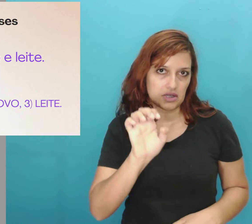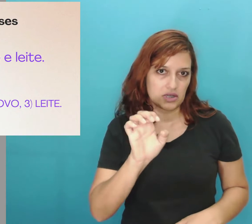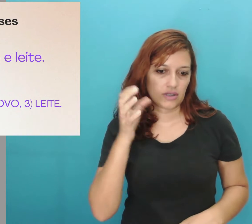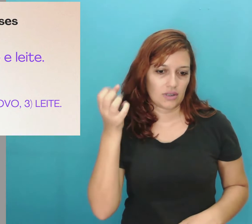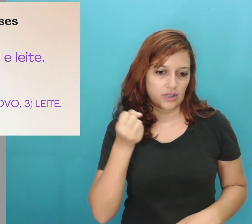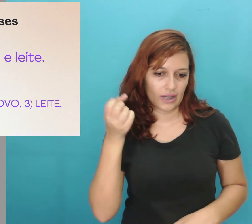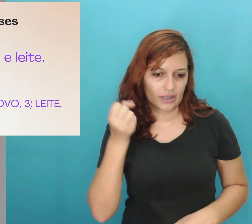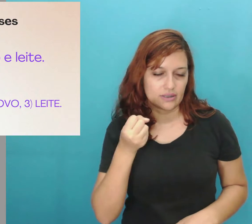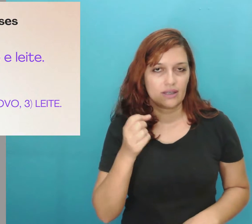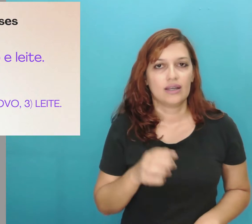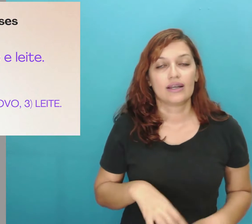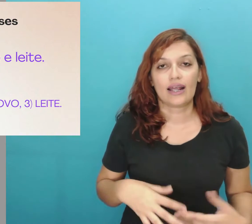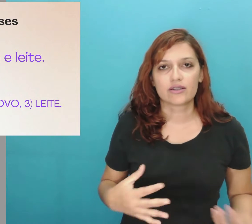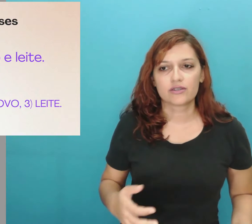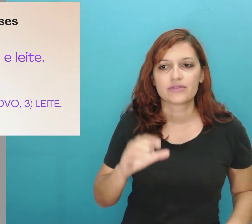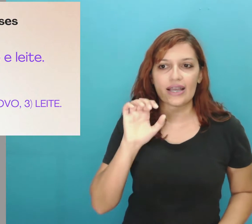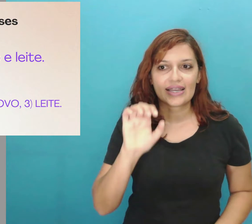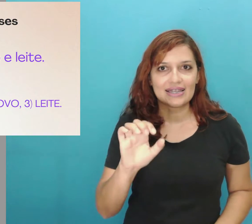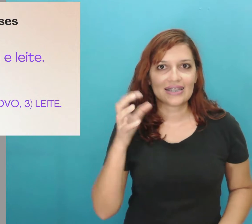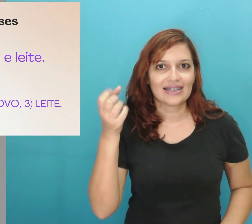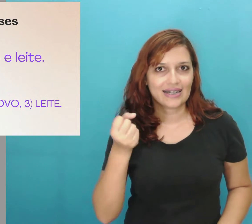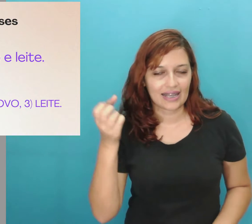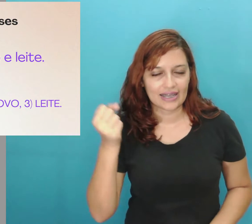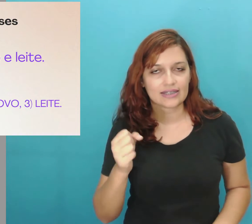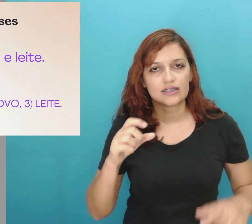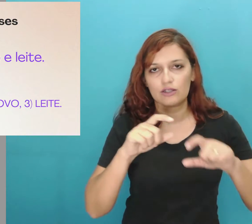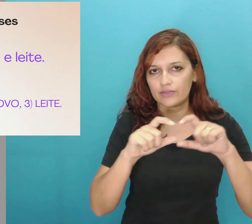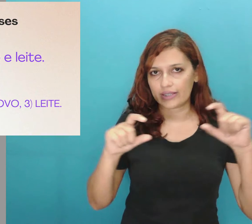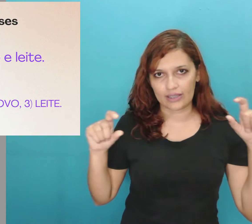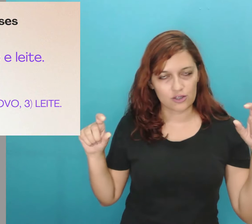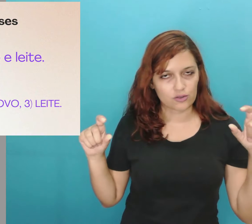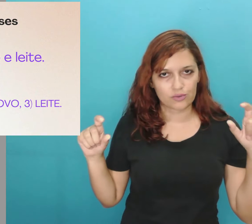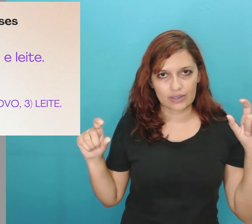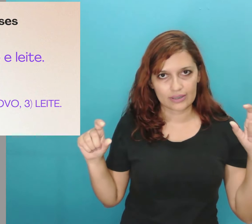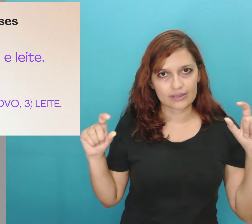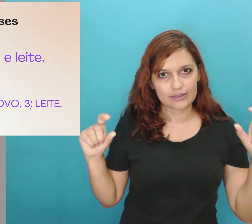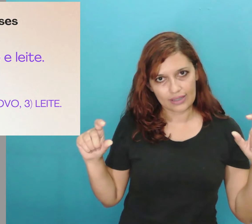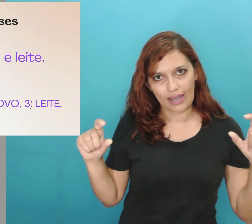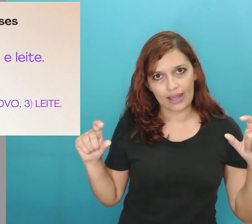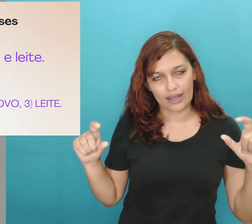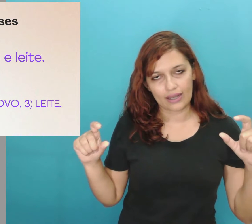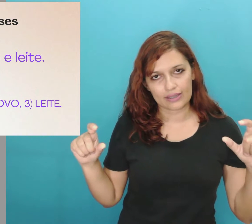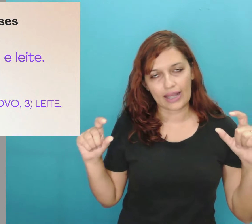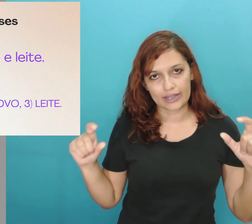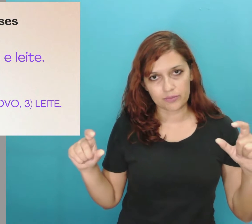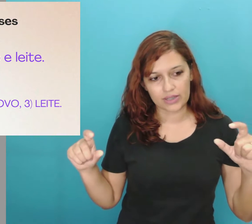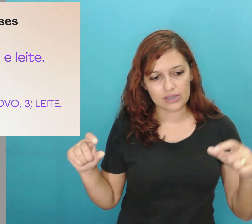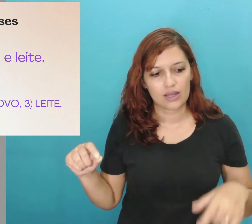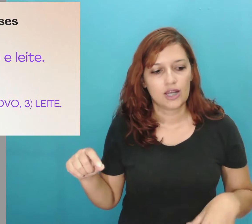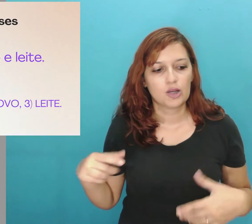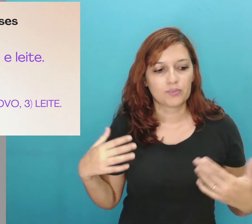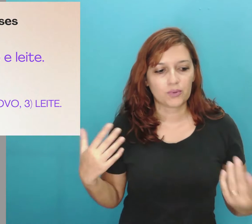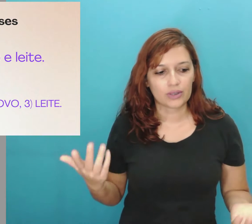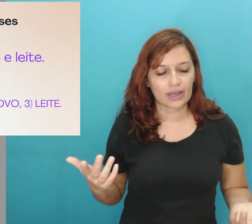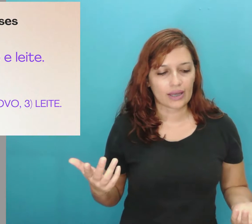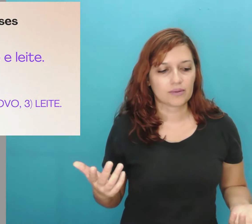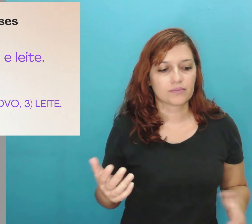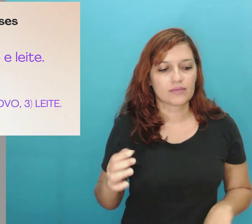e leite. Claro que se eu fizer e leite, não vai estar na estrutura da Libras, porque